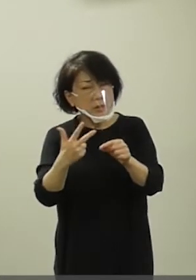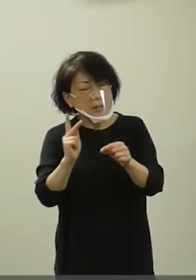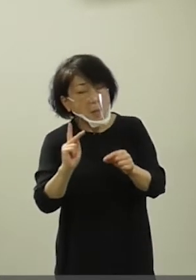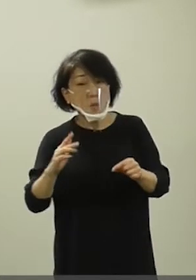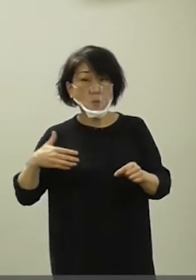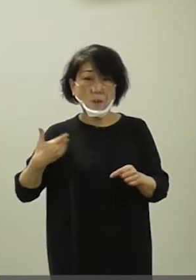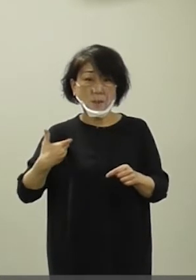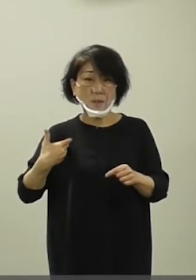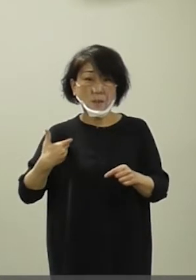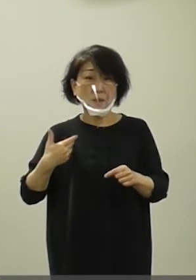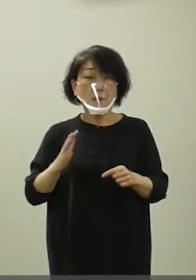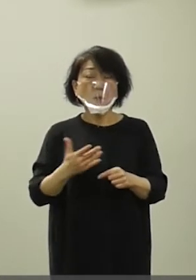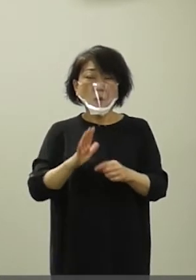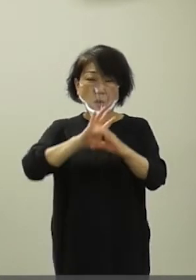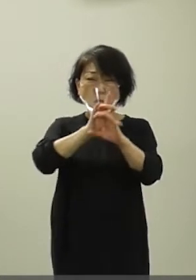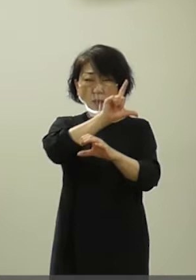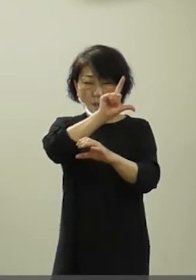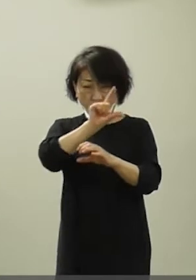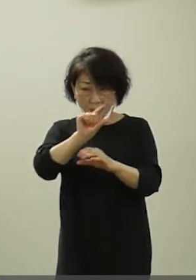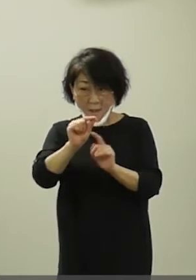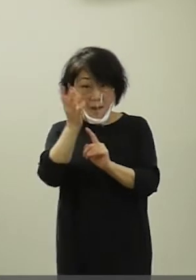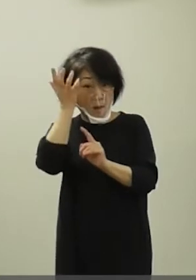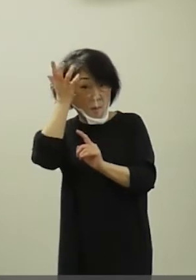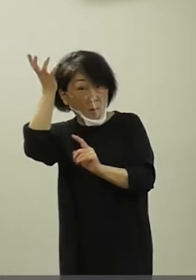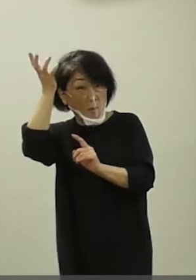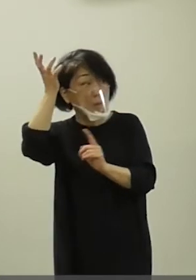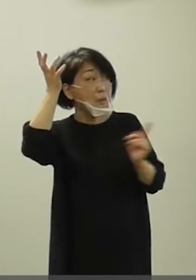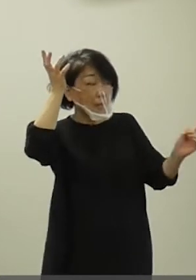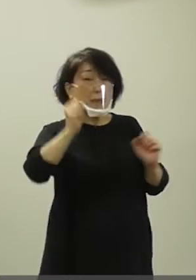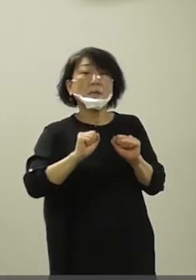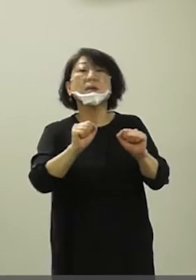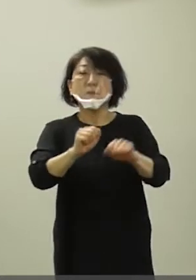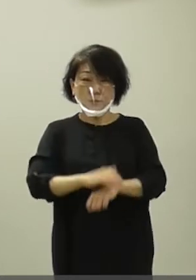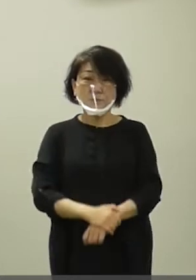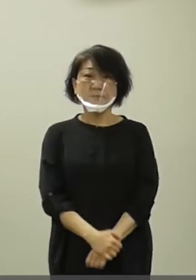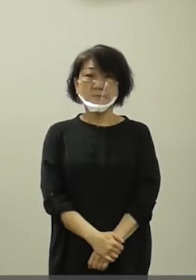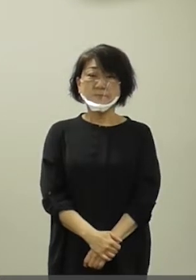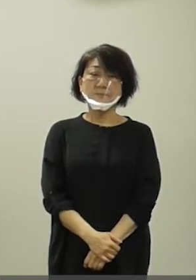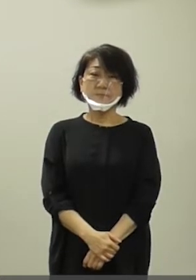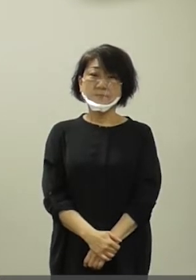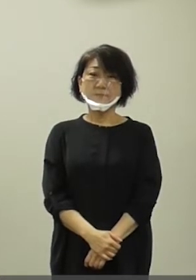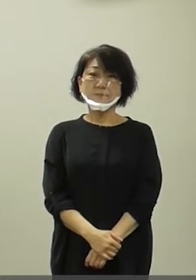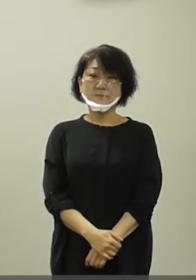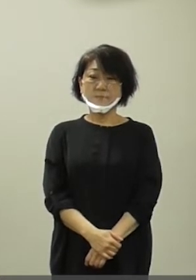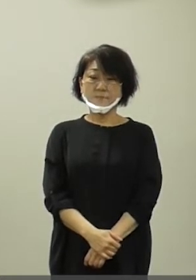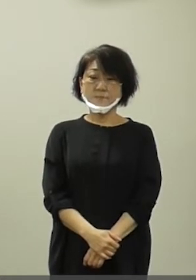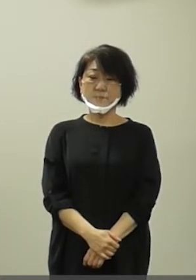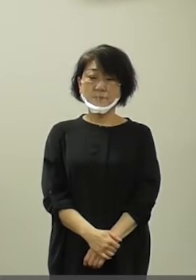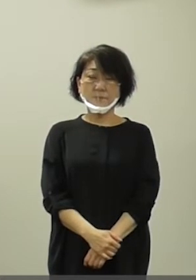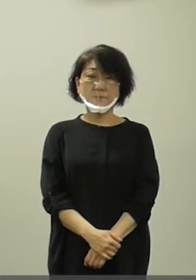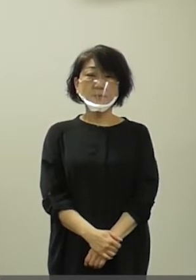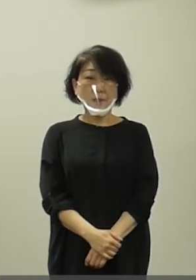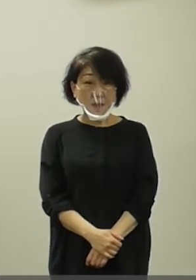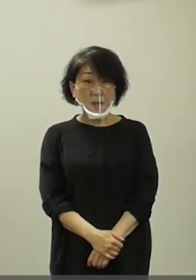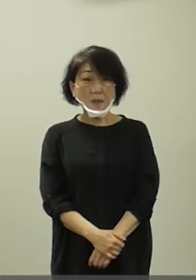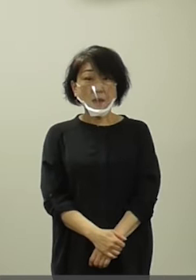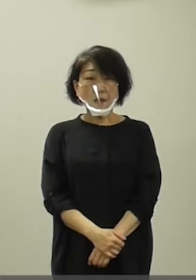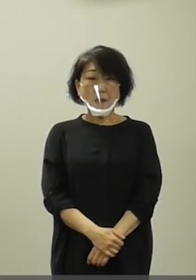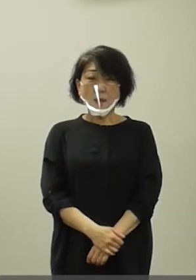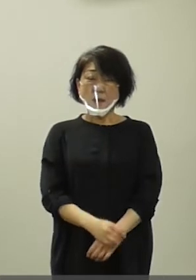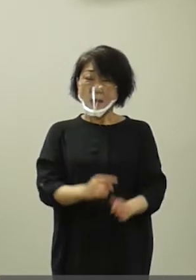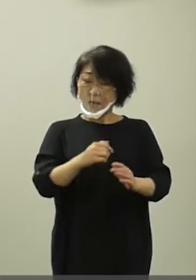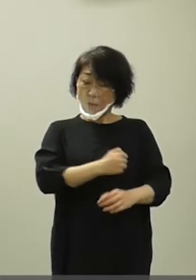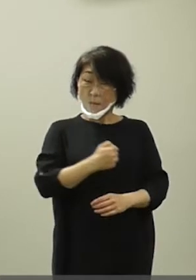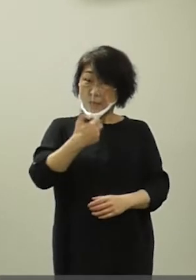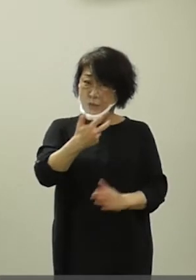就職を前提として今頃重要文化てかけていただいております市の観光シンボル対する